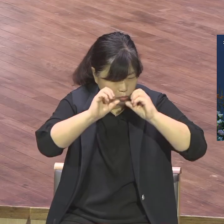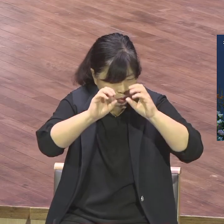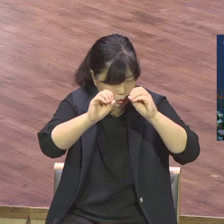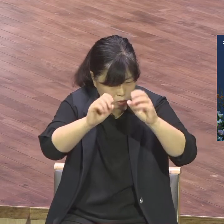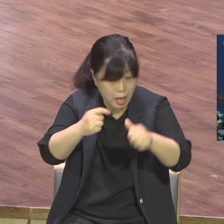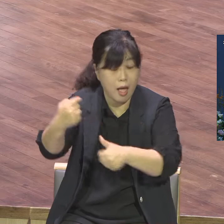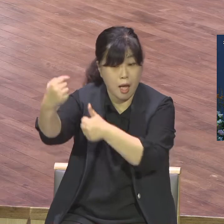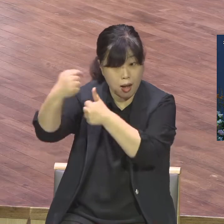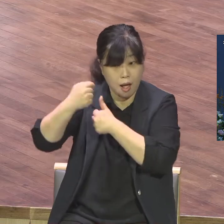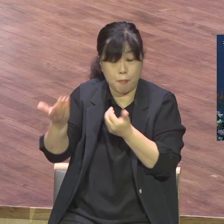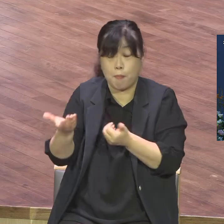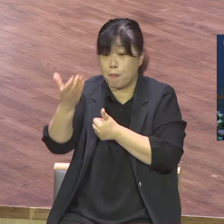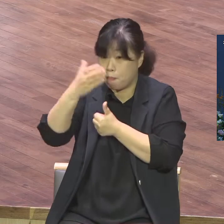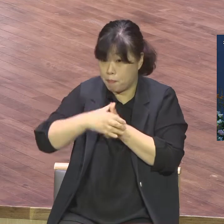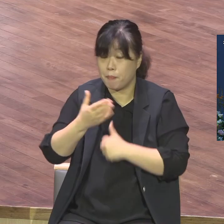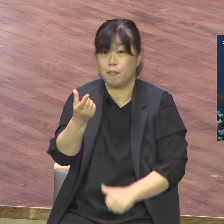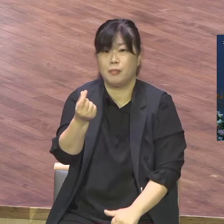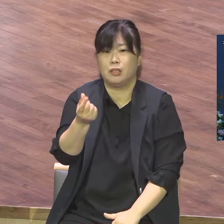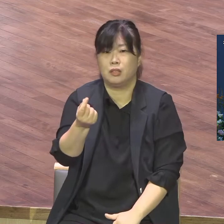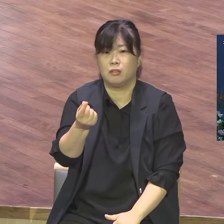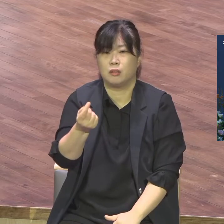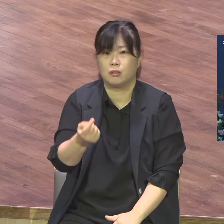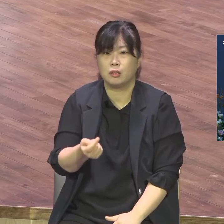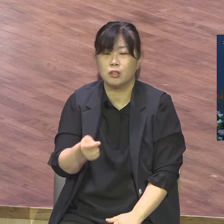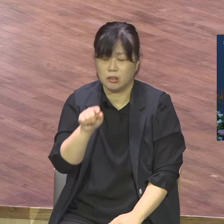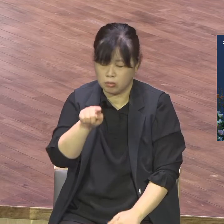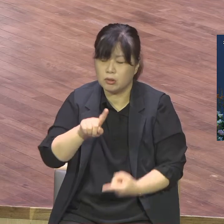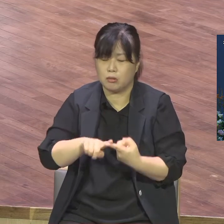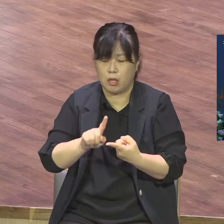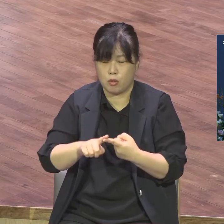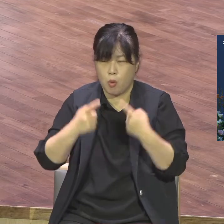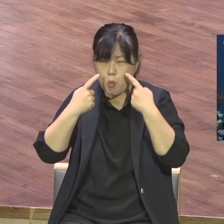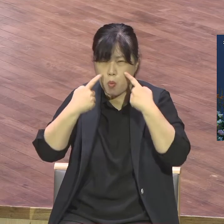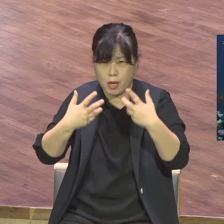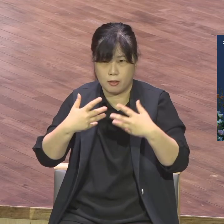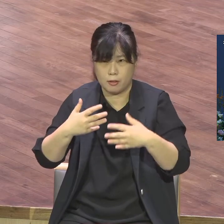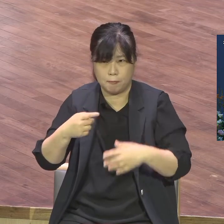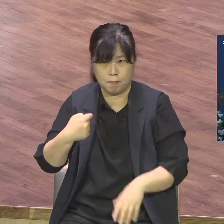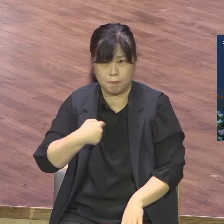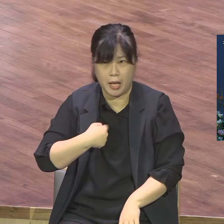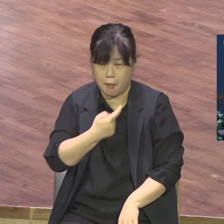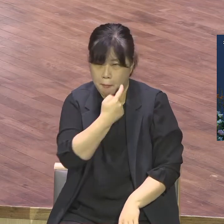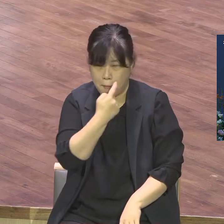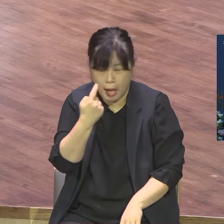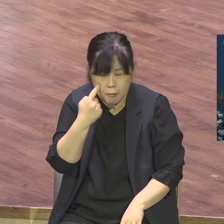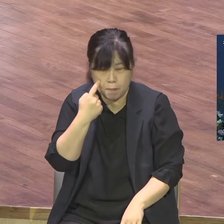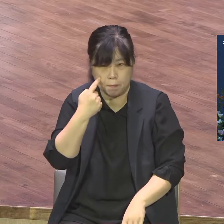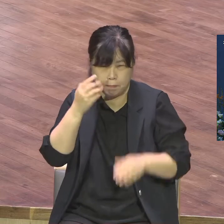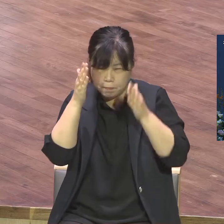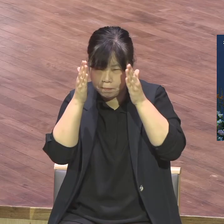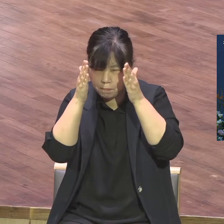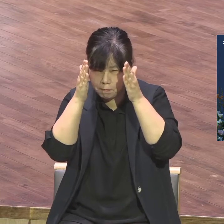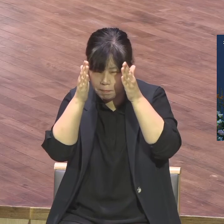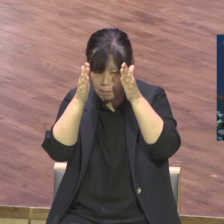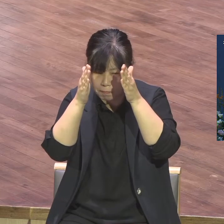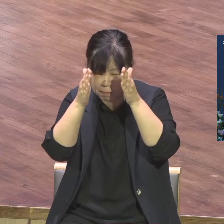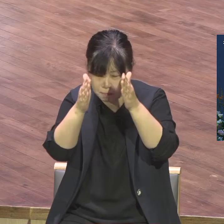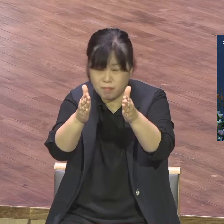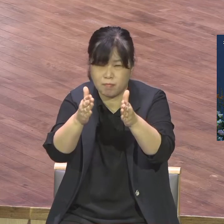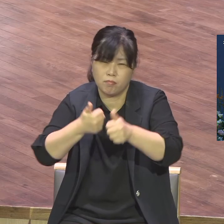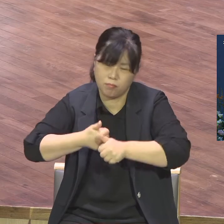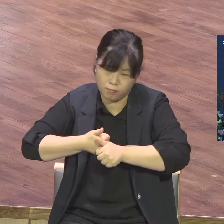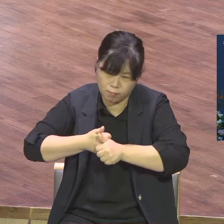딱 맞추고 흉내내지 말고 여기에 포커스를 딱 딱 맞추고 여러분이